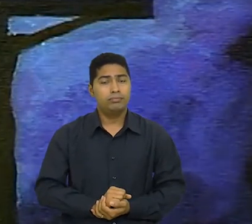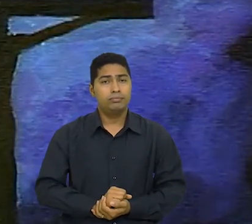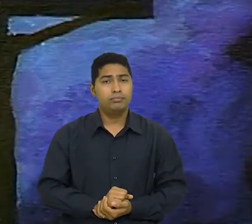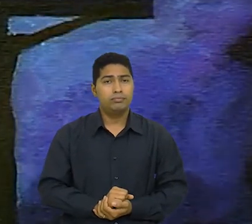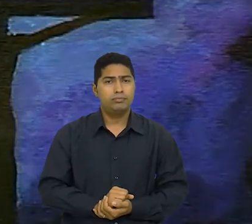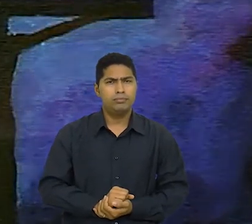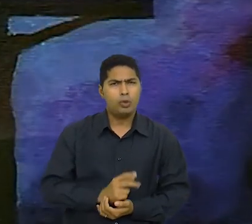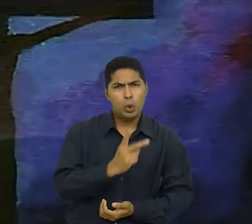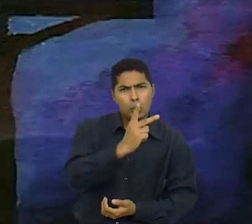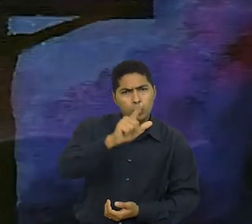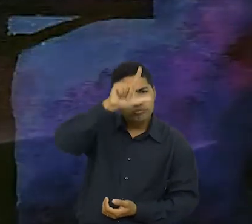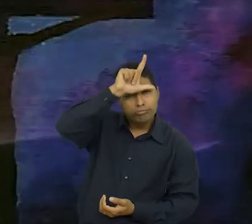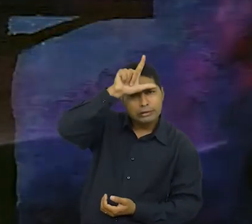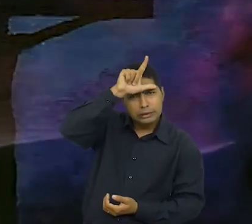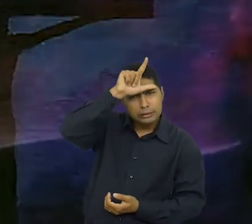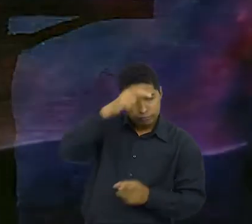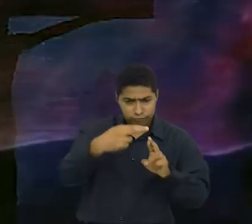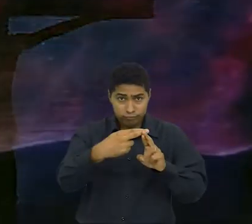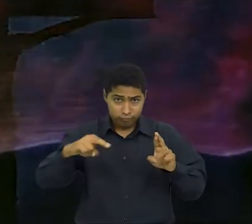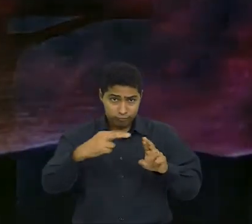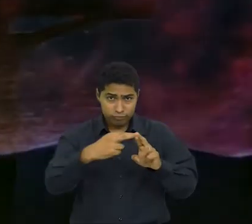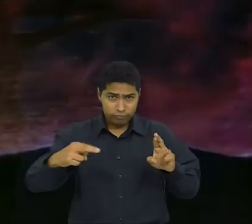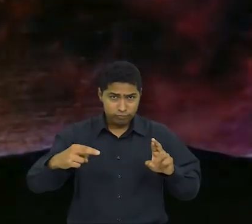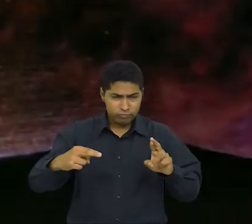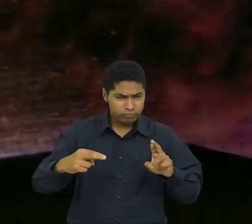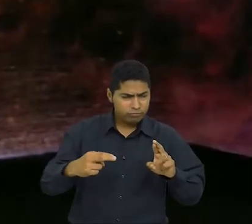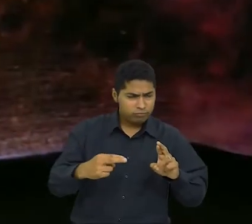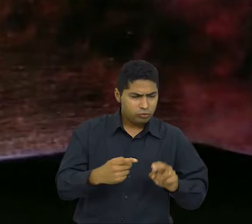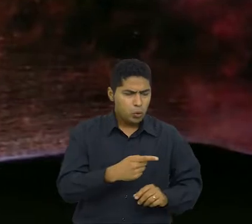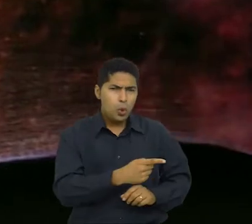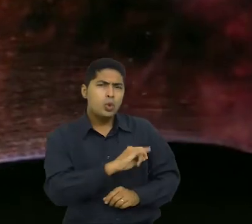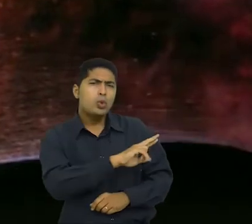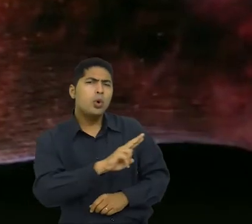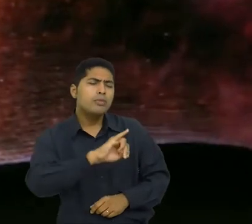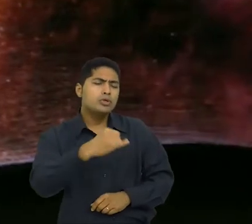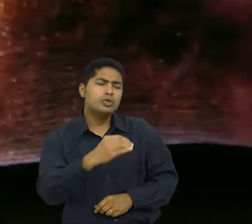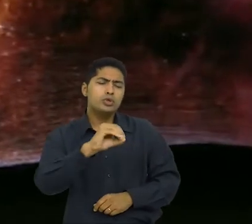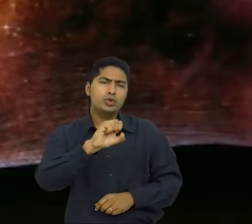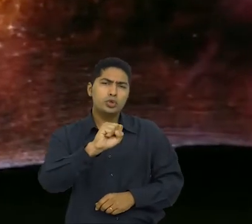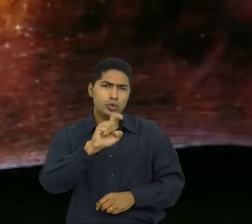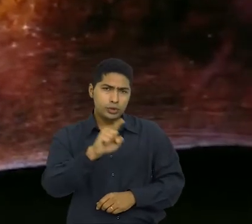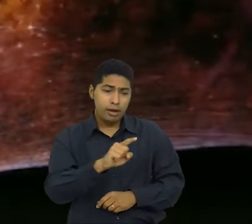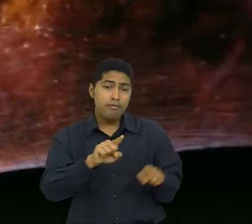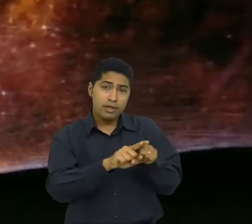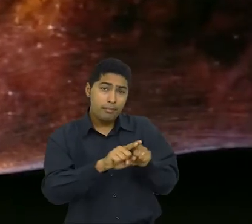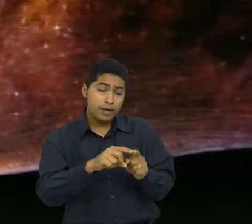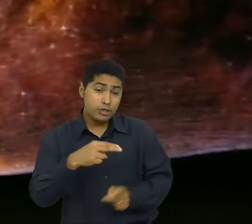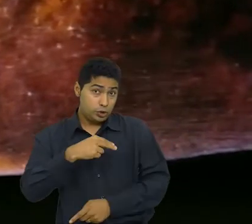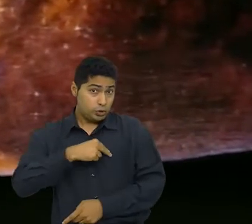Dois líderes religiosos, os discípulos ocultos José de Arimateia e Nicodemos, enrolaram o corpo de